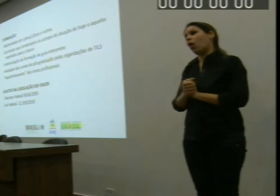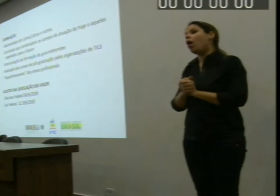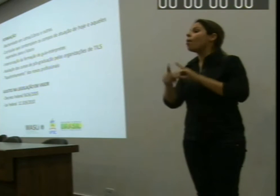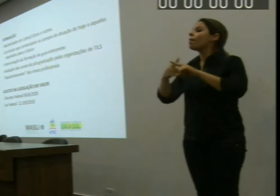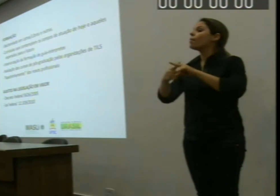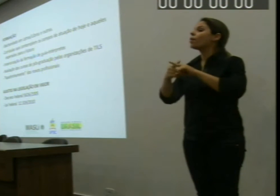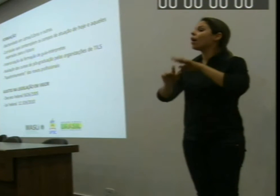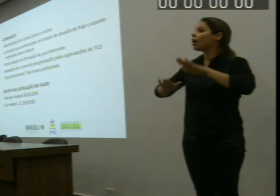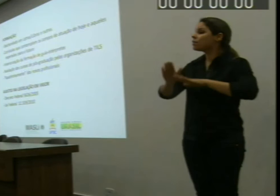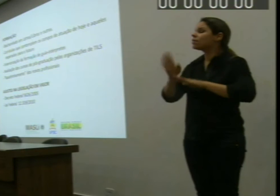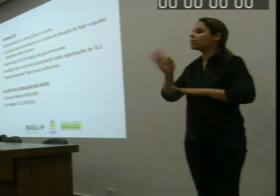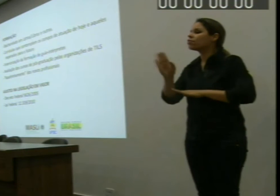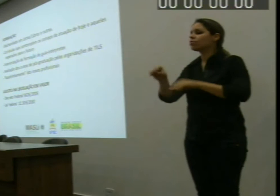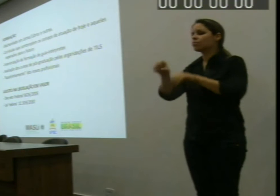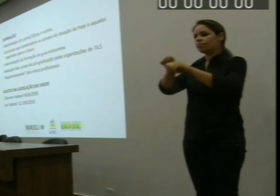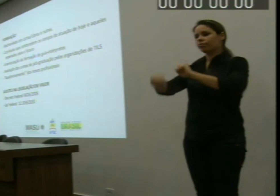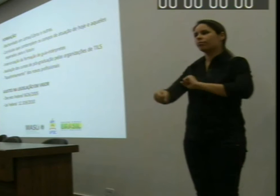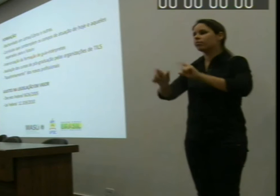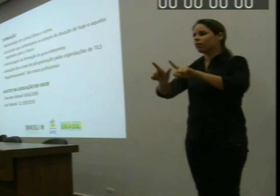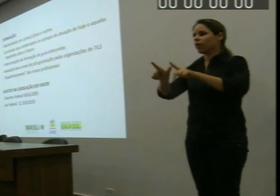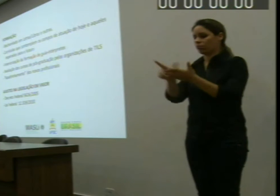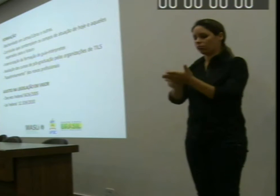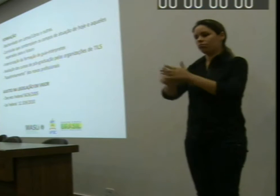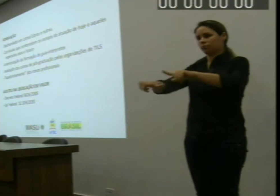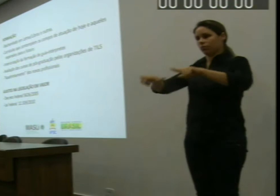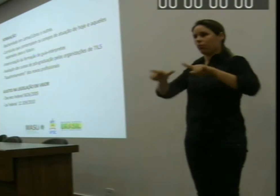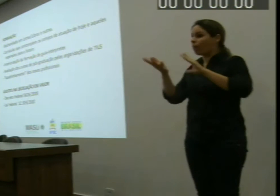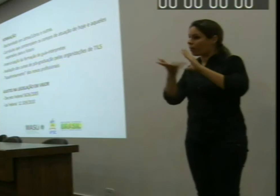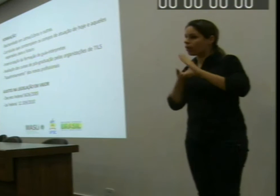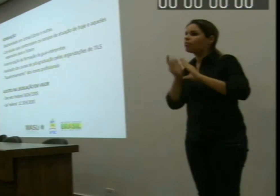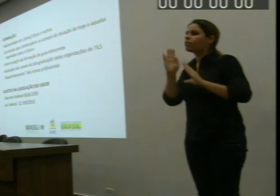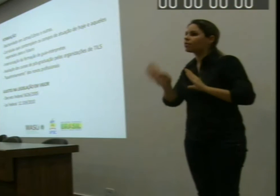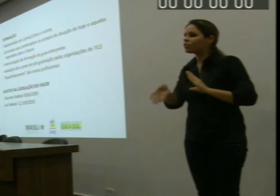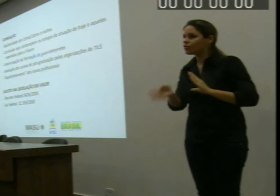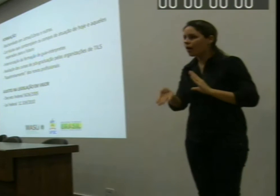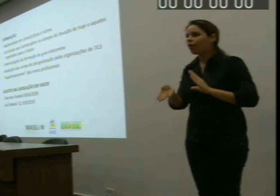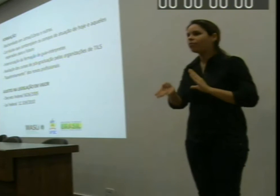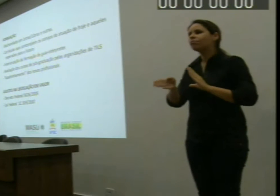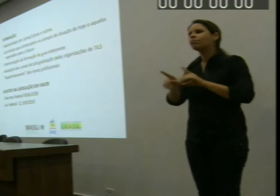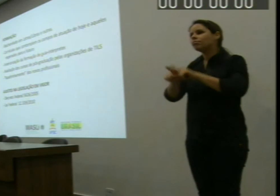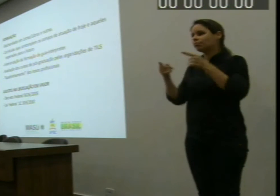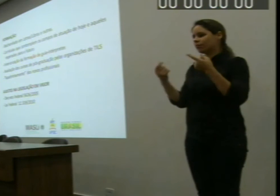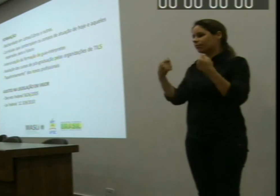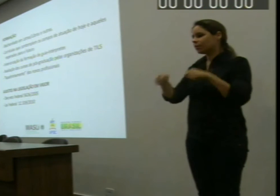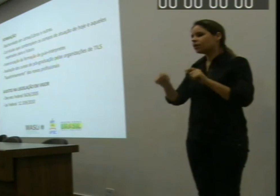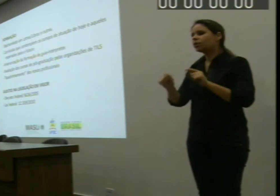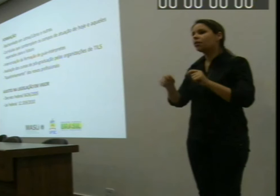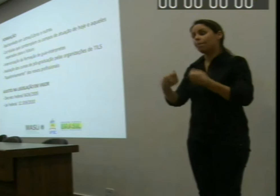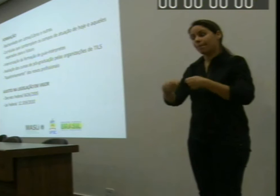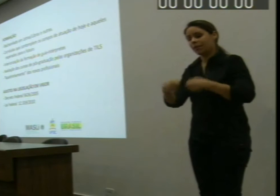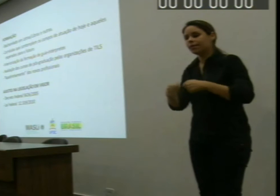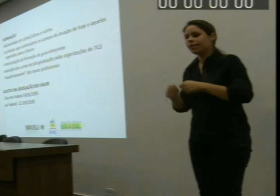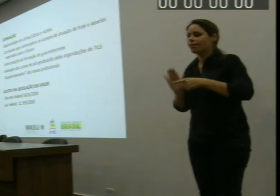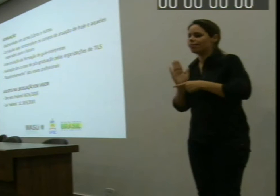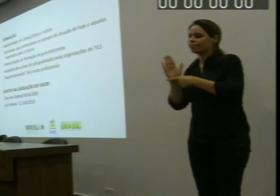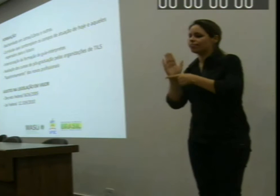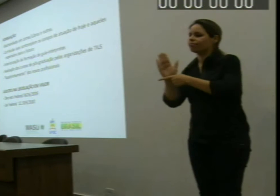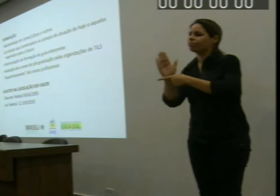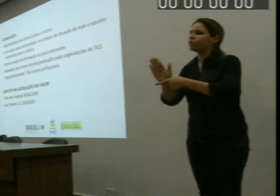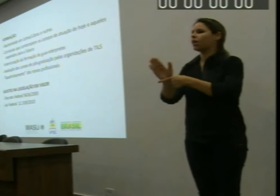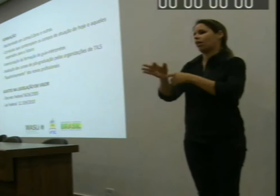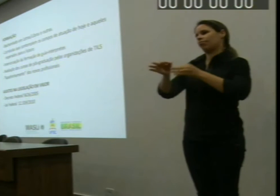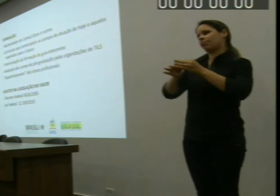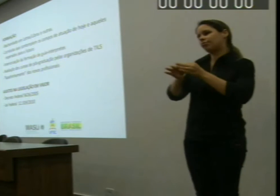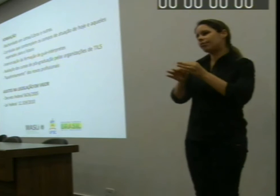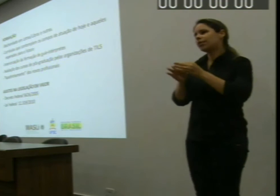só precisa ser apurado apurado tá só precisa ser trabalhado ali para fazer alguns